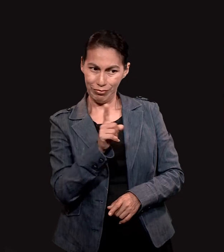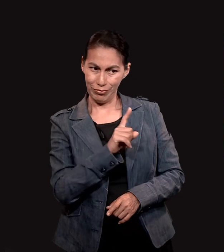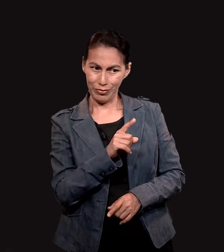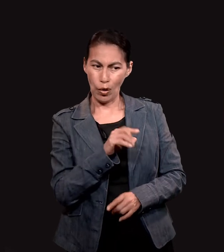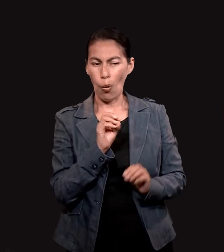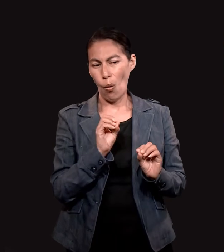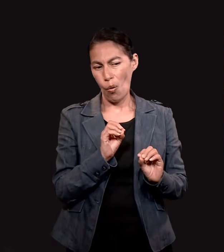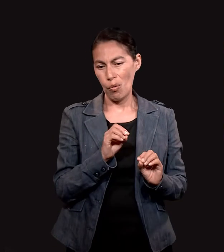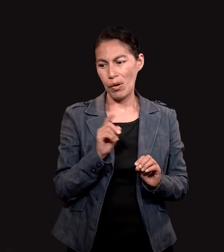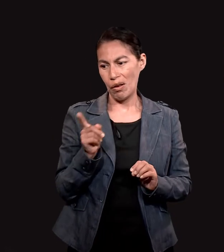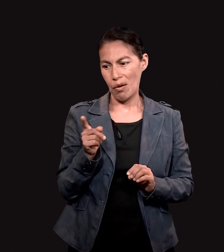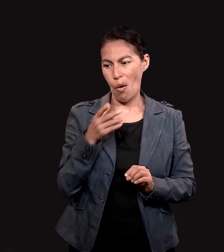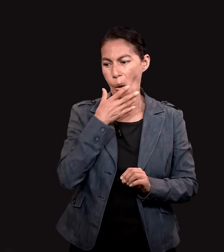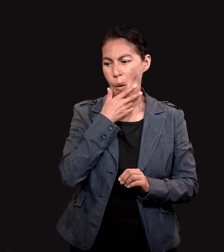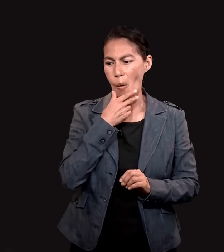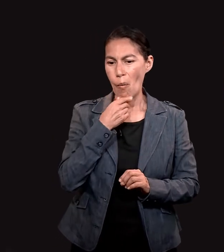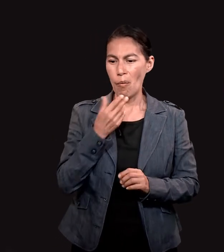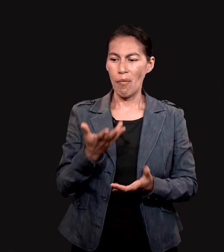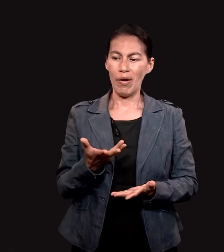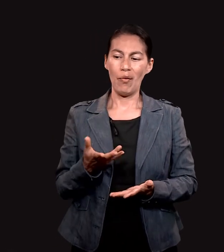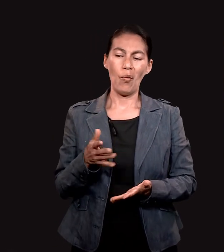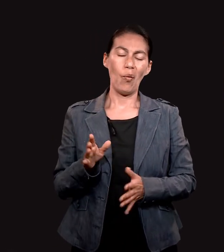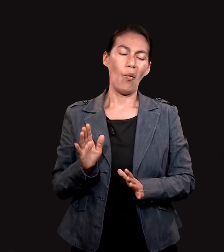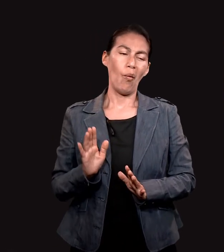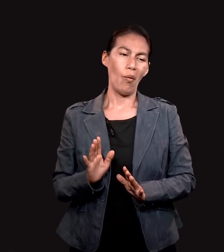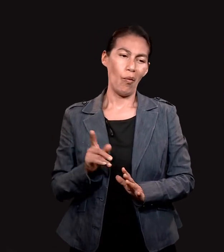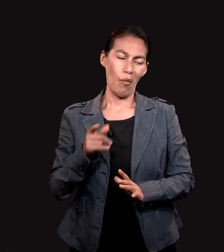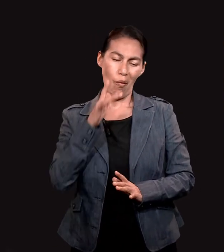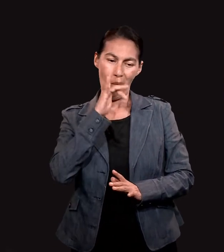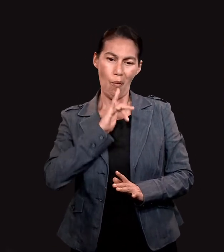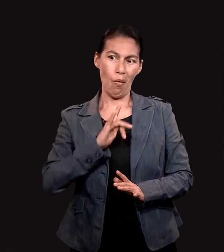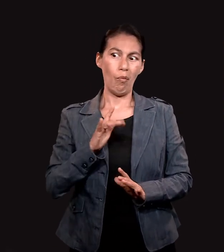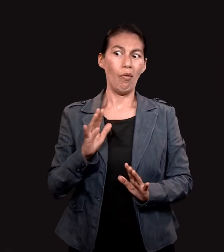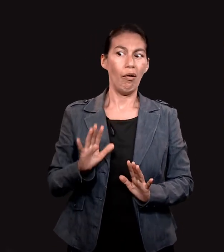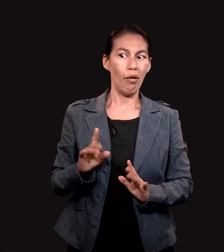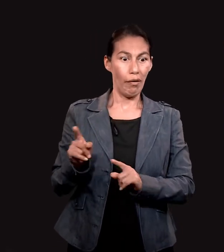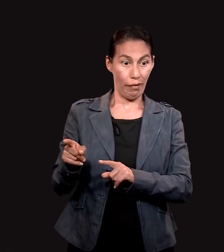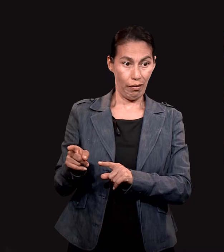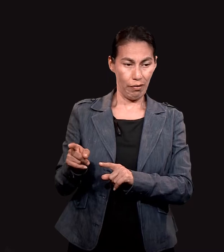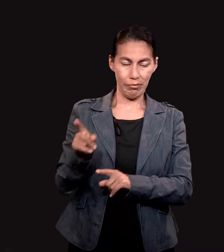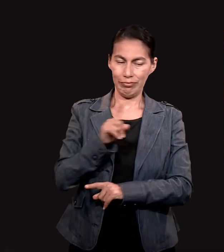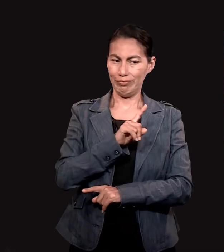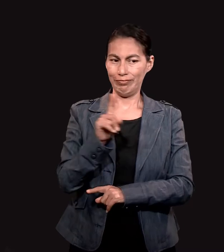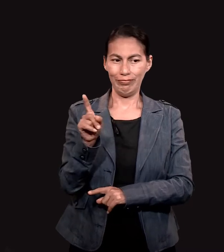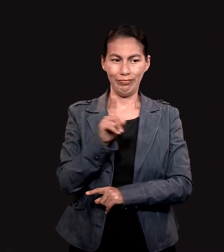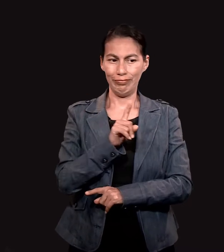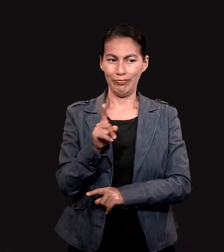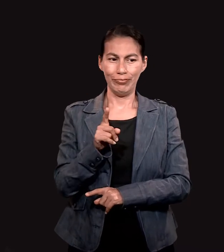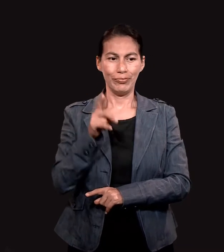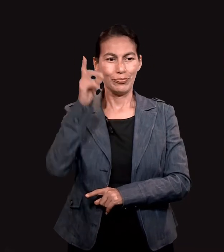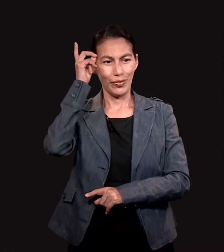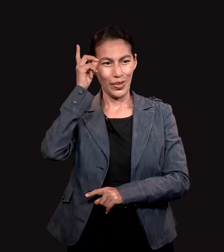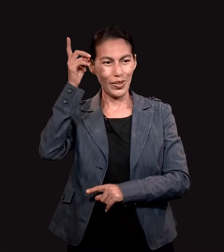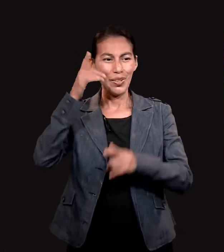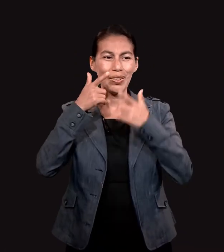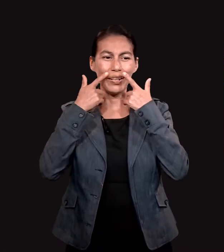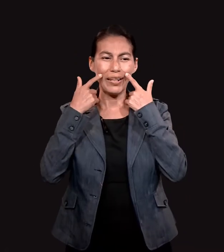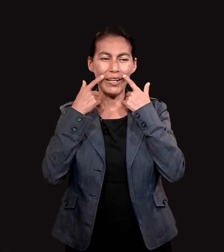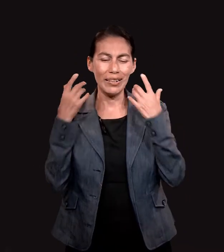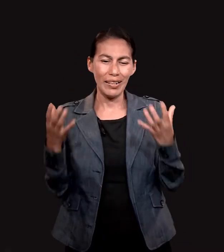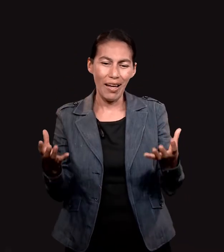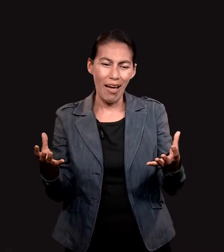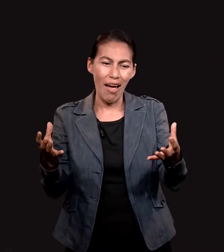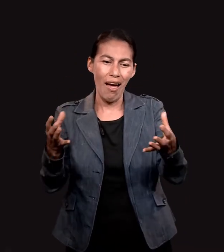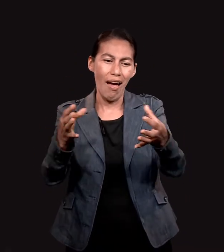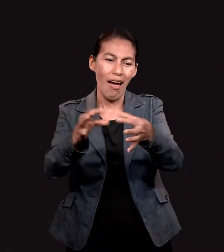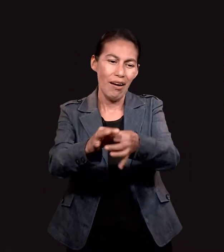o la gallardía y virilidad tuya, sino fue la gracia de